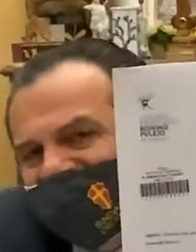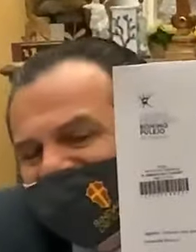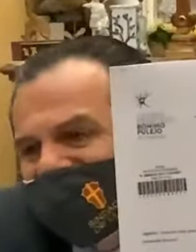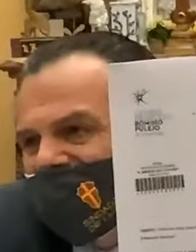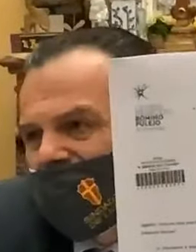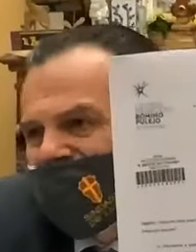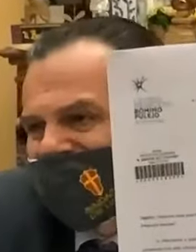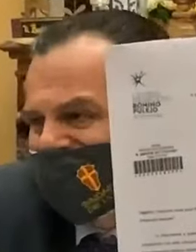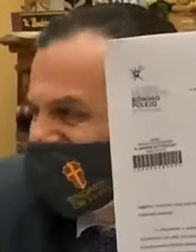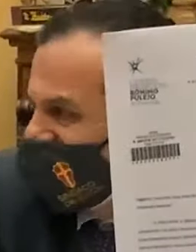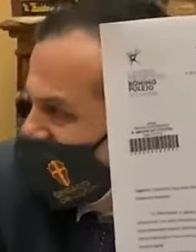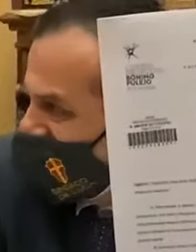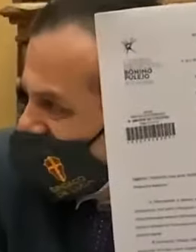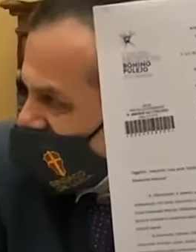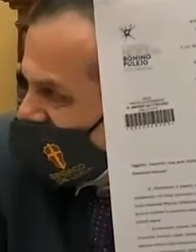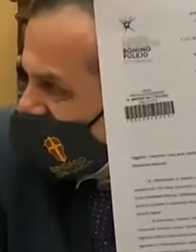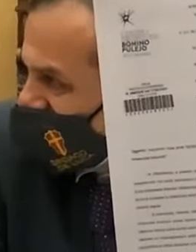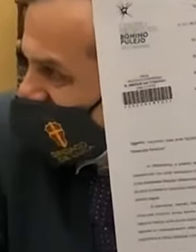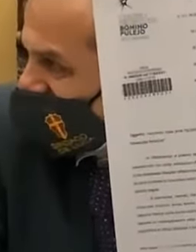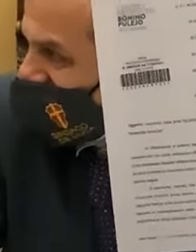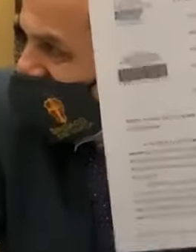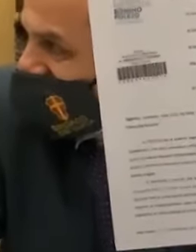il sindaco di Messina,